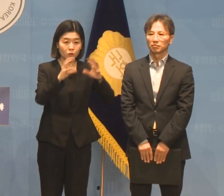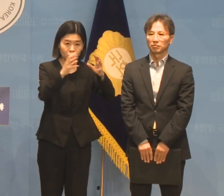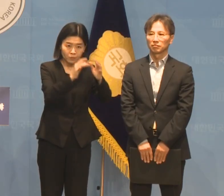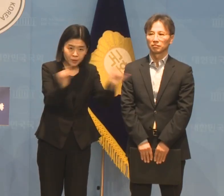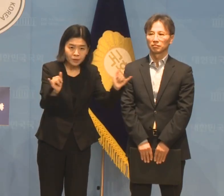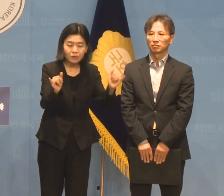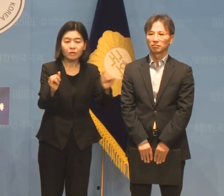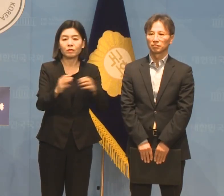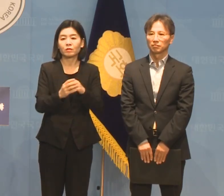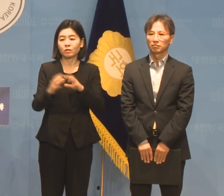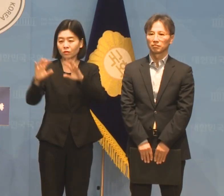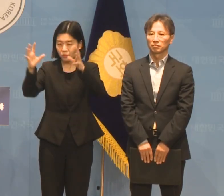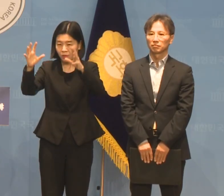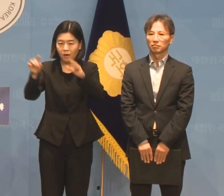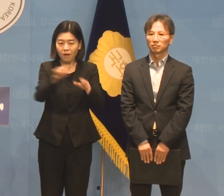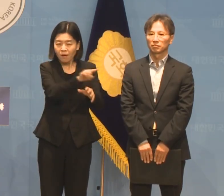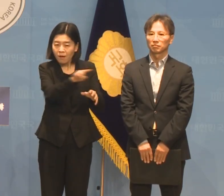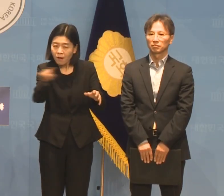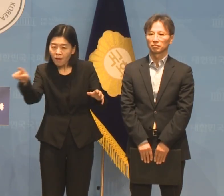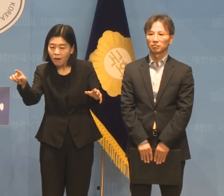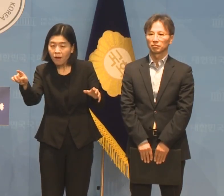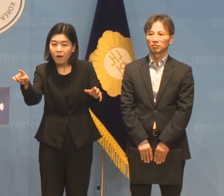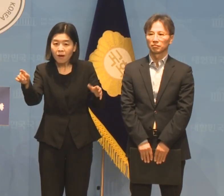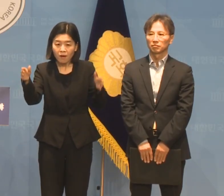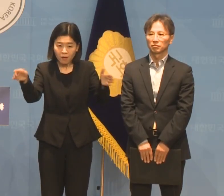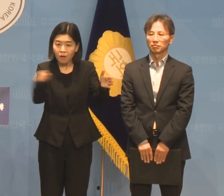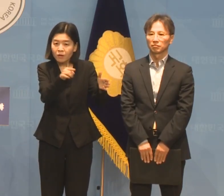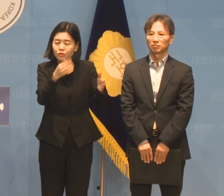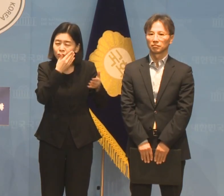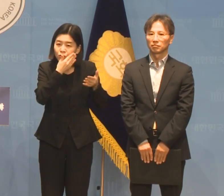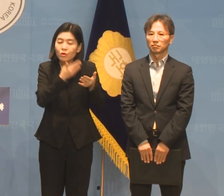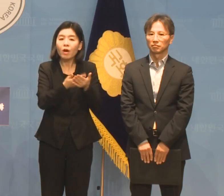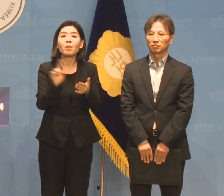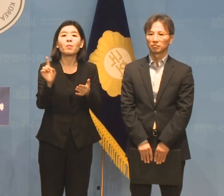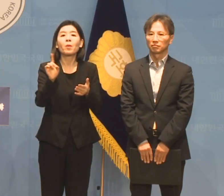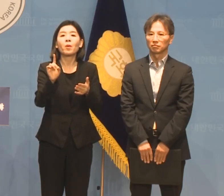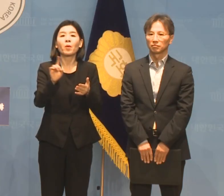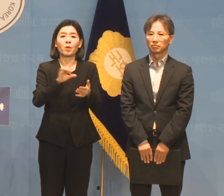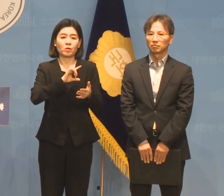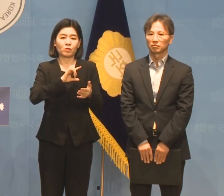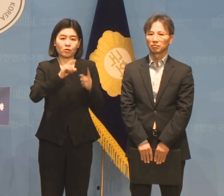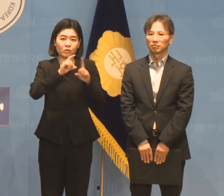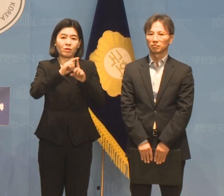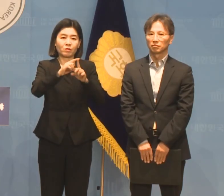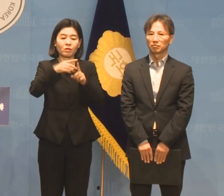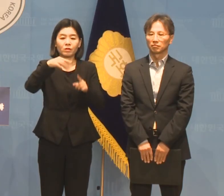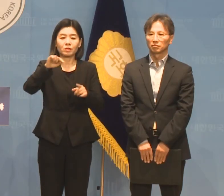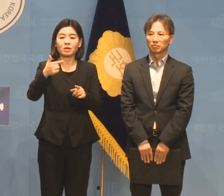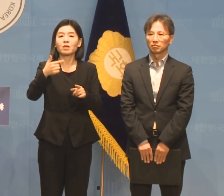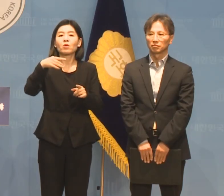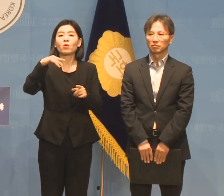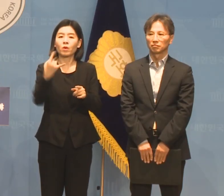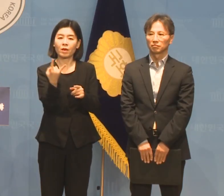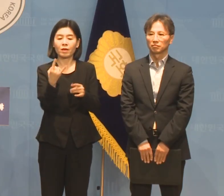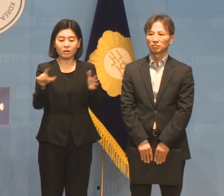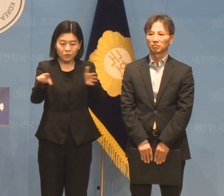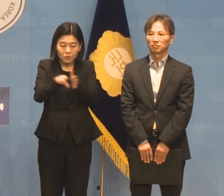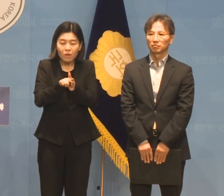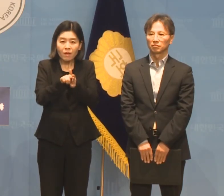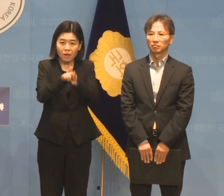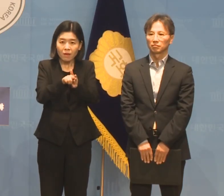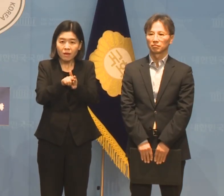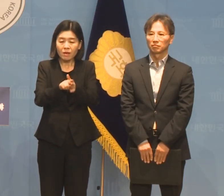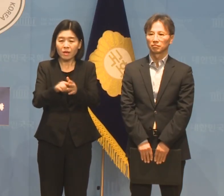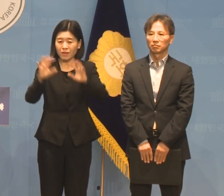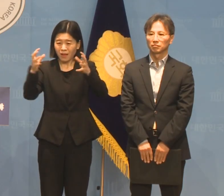보이지 않는 거리 사이에 가장 단단하게 자리 잡아야 할 이름입니다. 내란 세력은 국가를 위험에